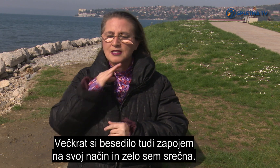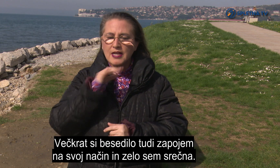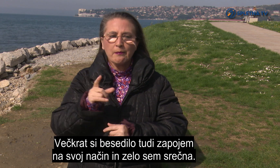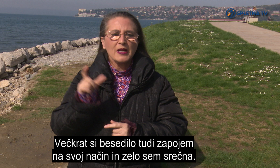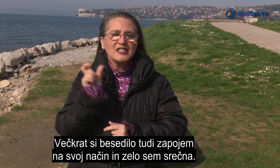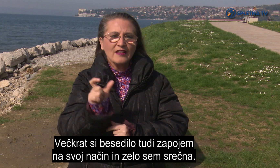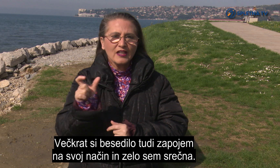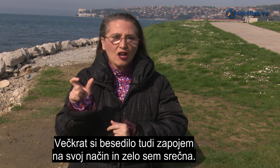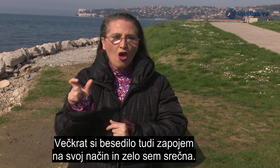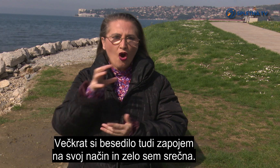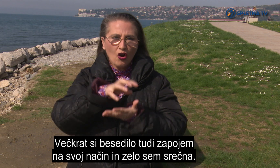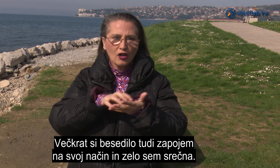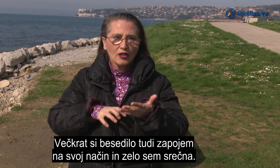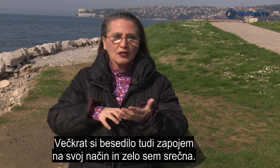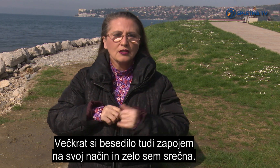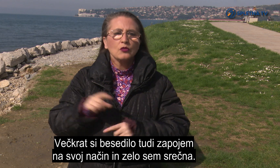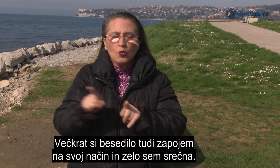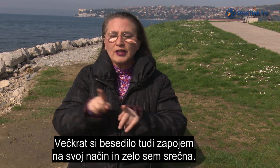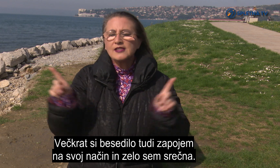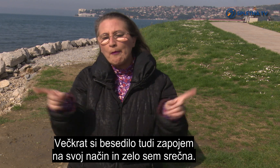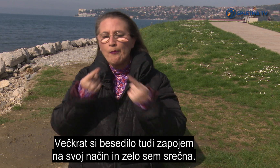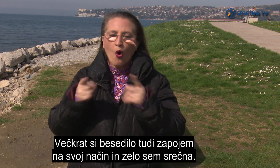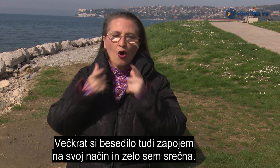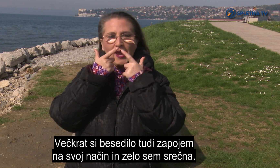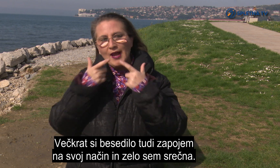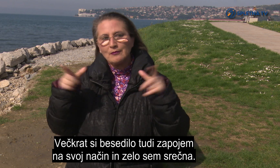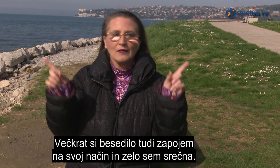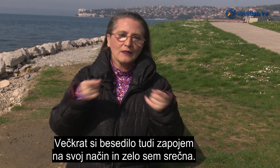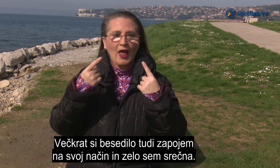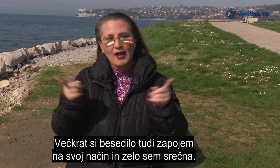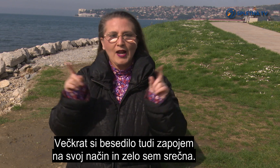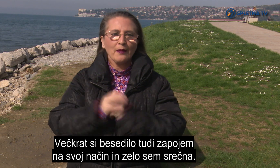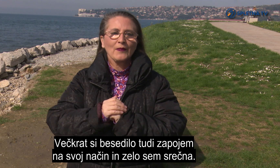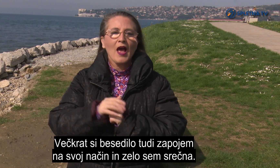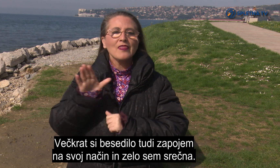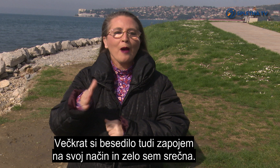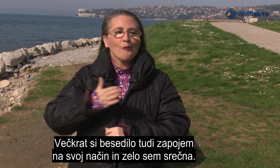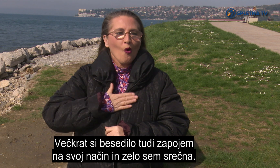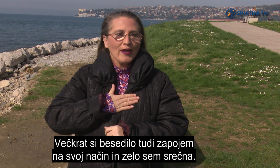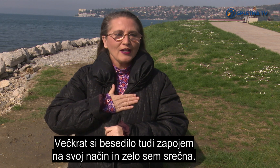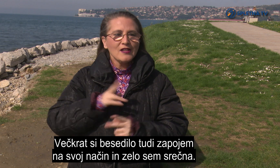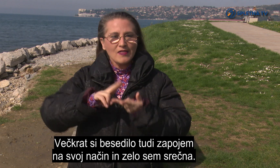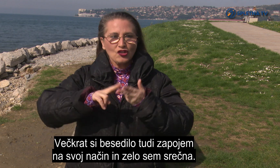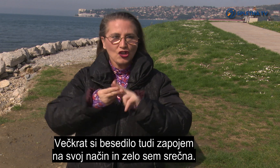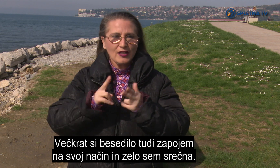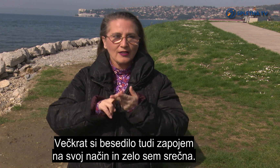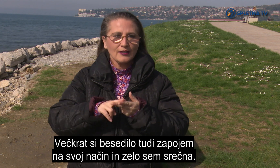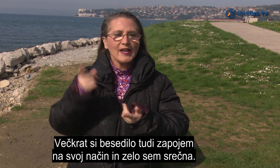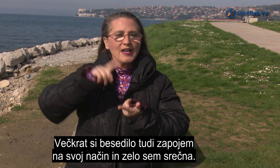si besedilo tudi zapojem na moj način in